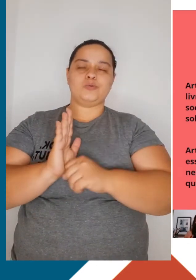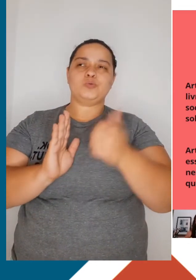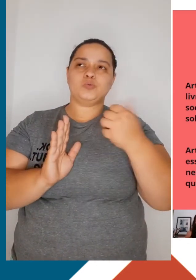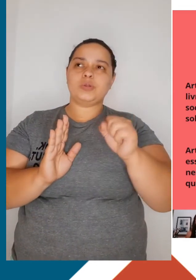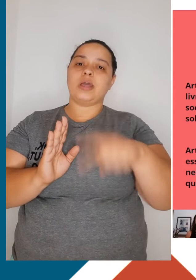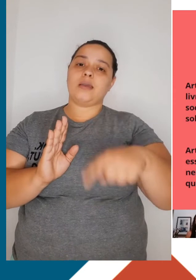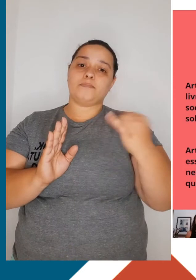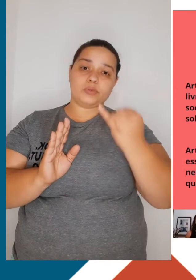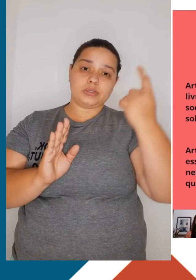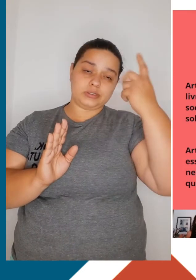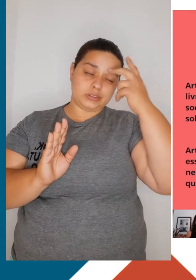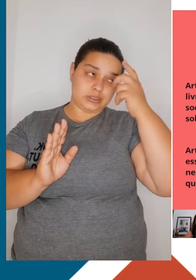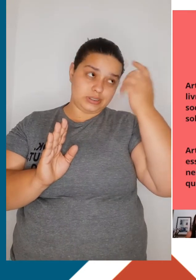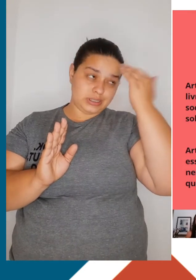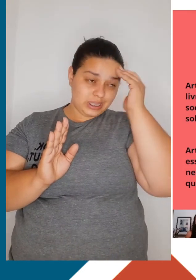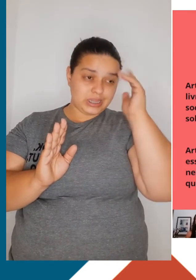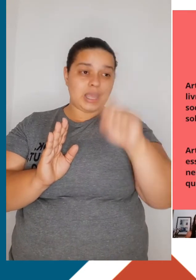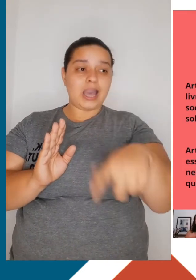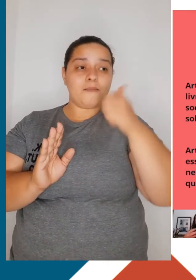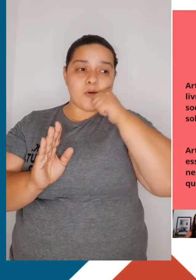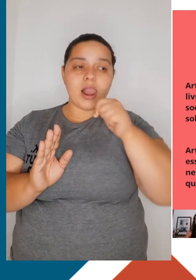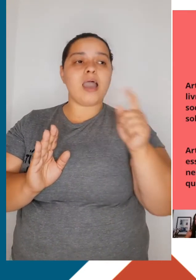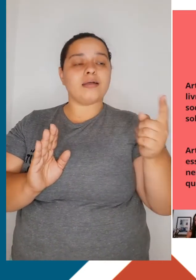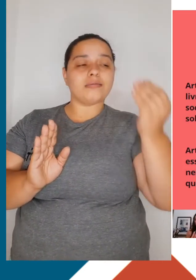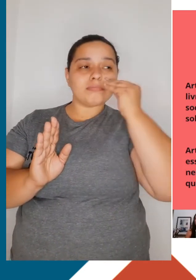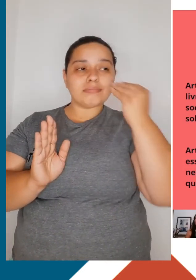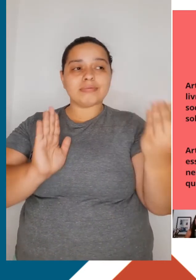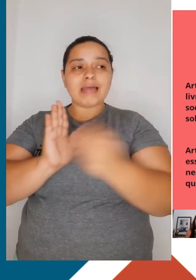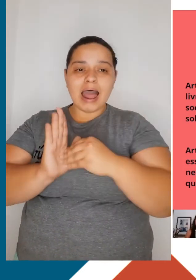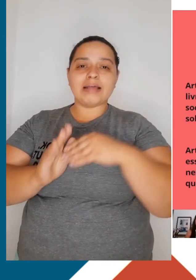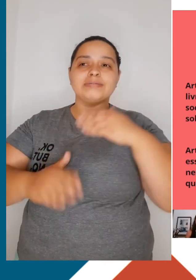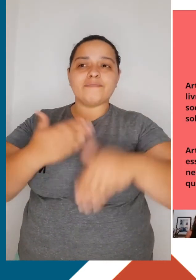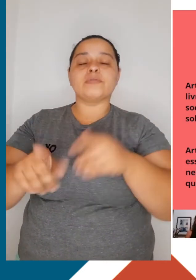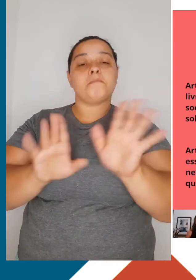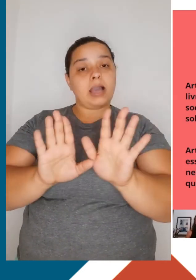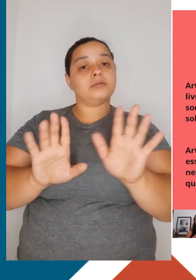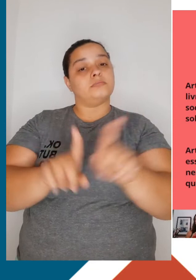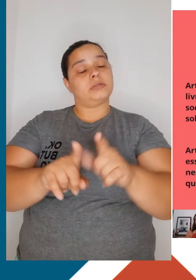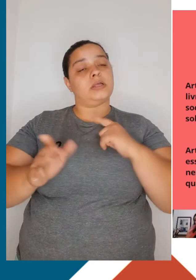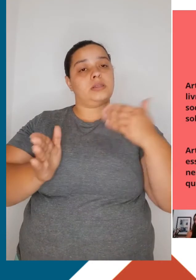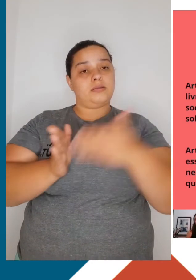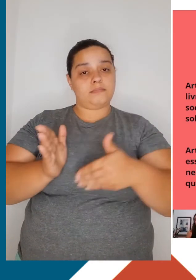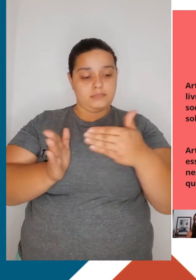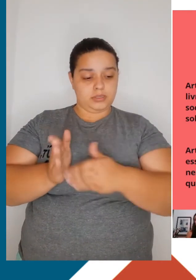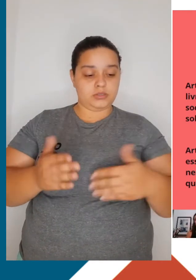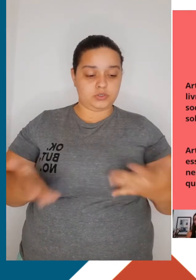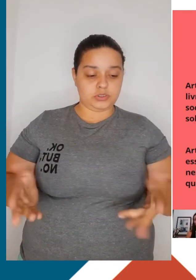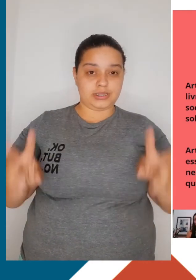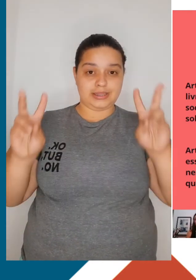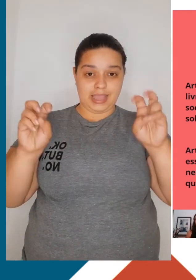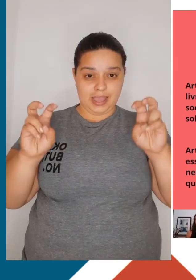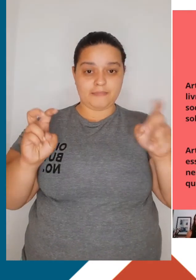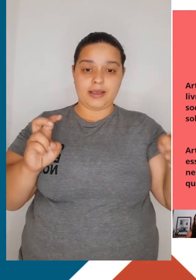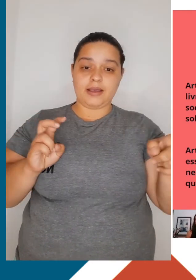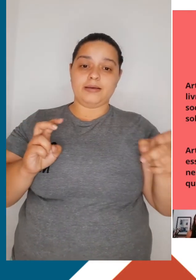importante entender, né, que a Revolução Francesa traz avanços, mas tem também limites. E para finalizar esse tema,